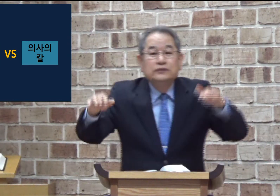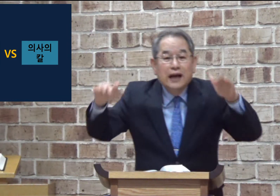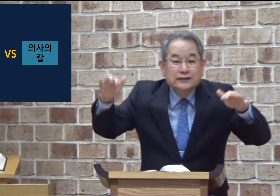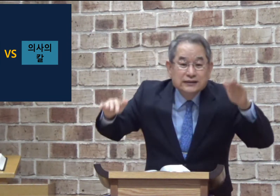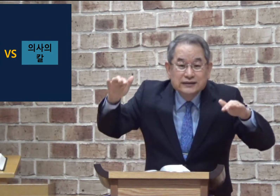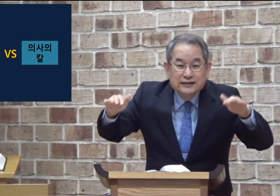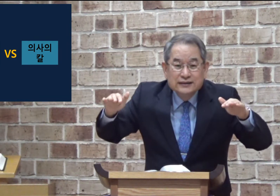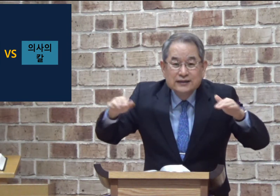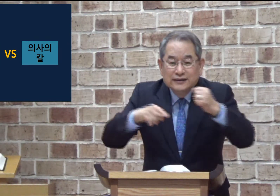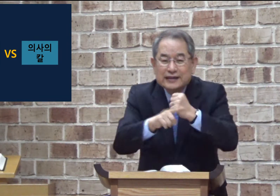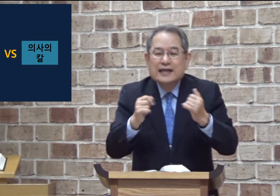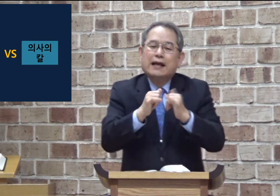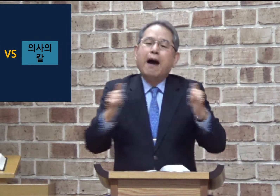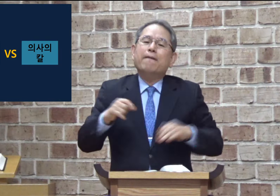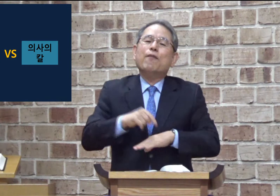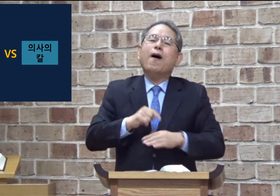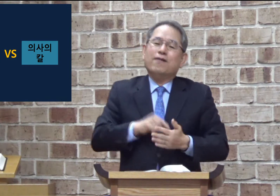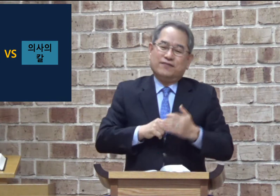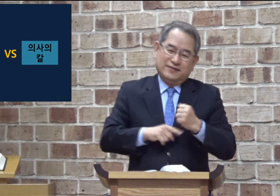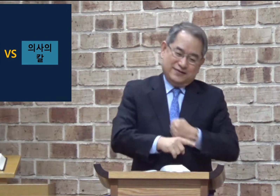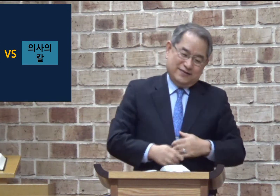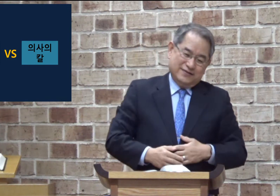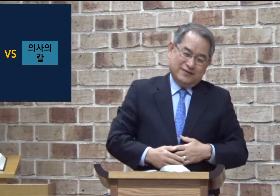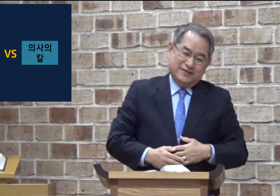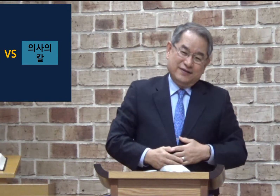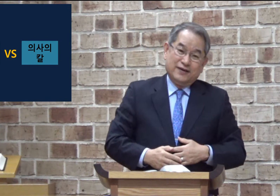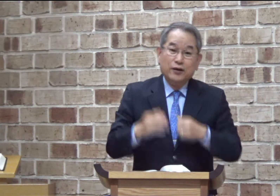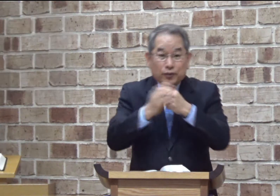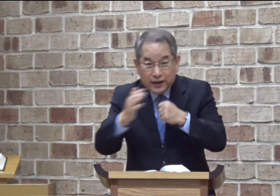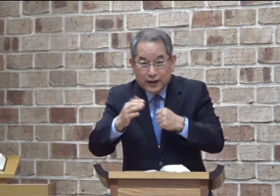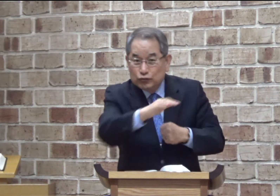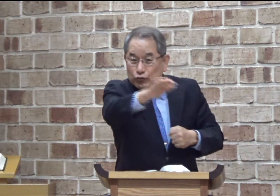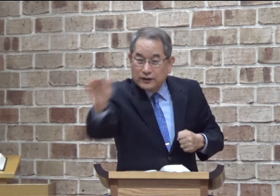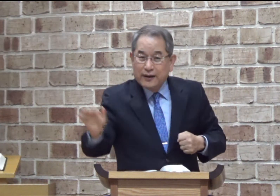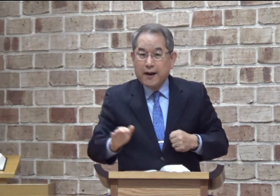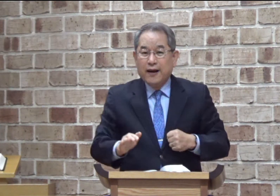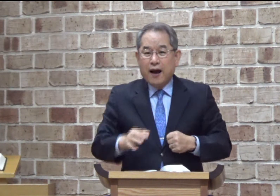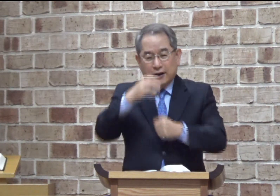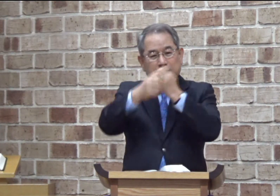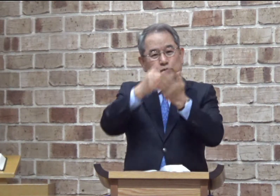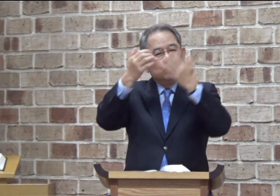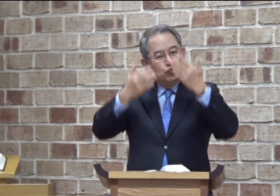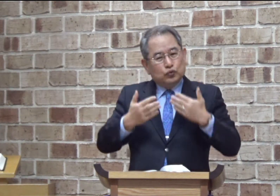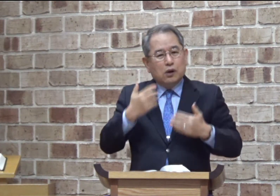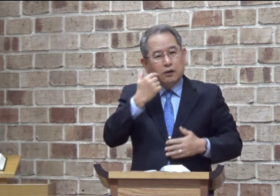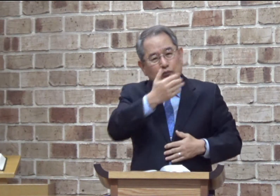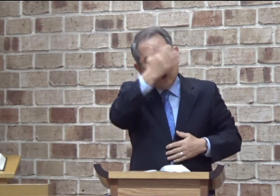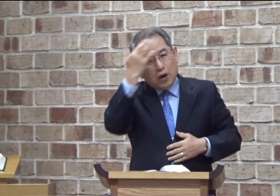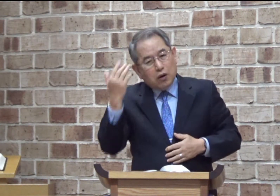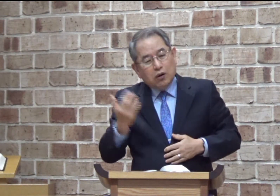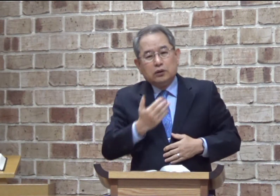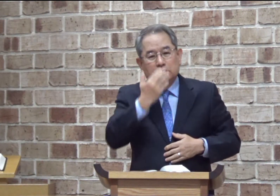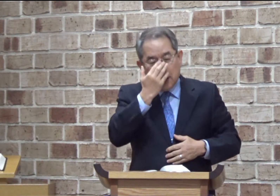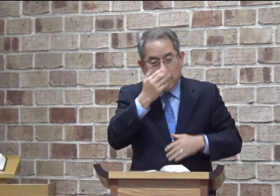겸손한 마음으로 살아갈 때가 있고, 그렇지 아니하고 자기의